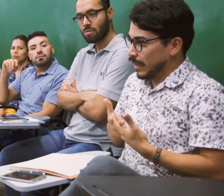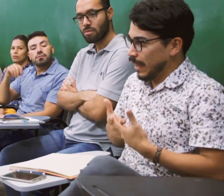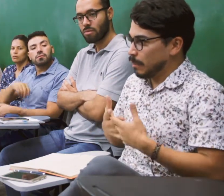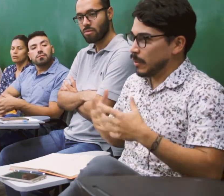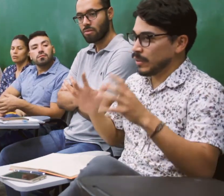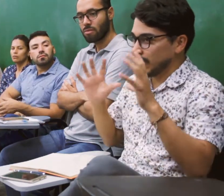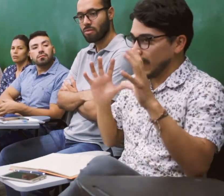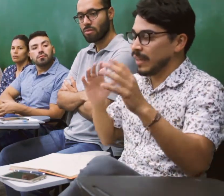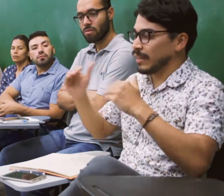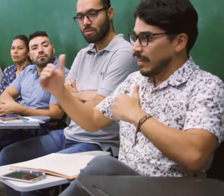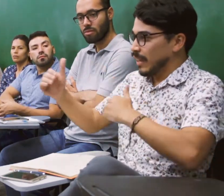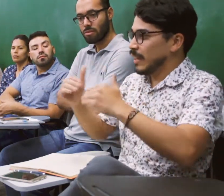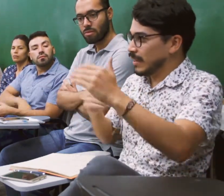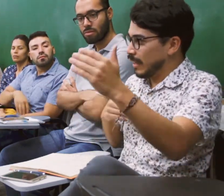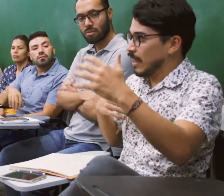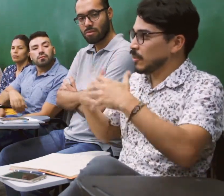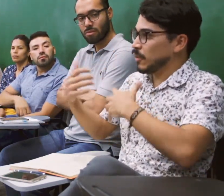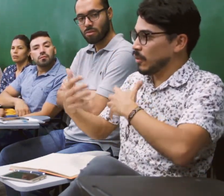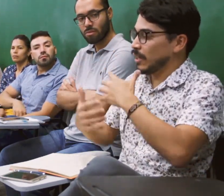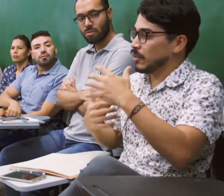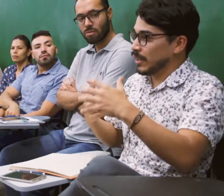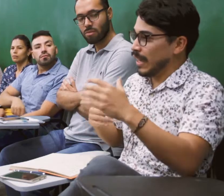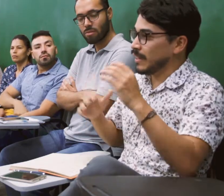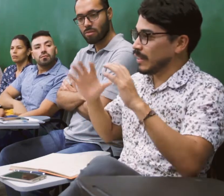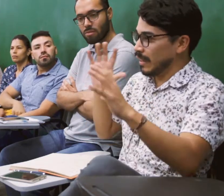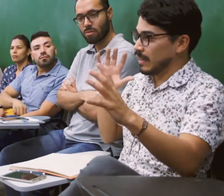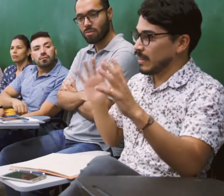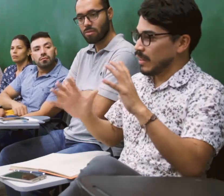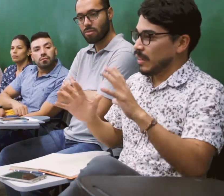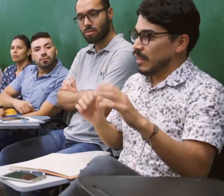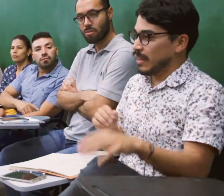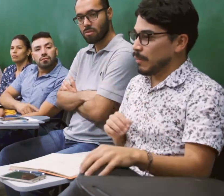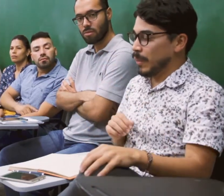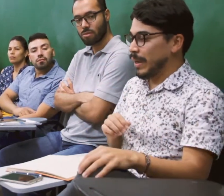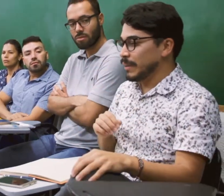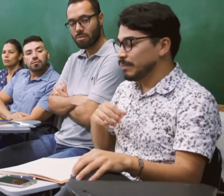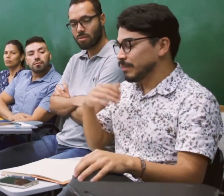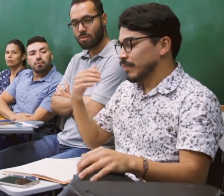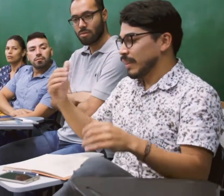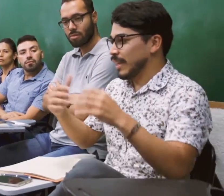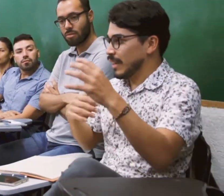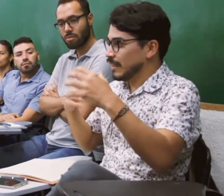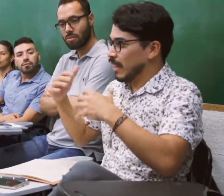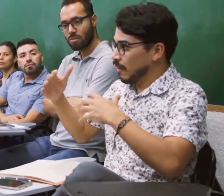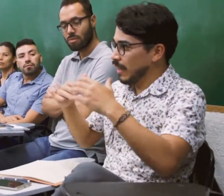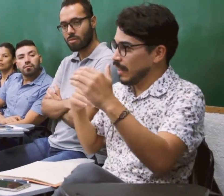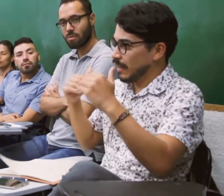una sociedad, pero sí están en esa relación con la sociedad y que